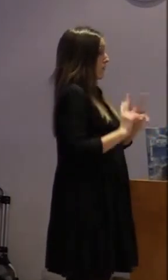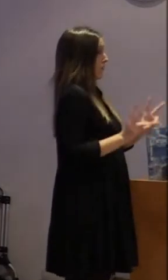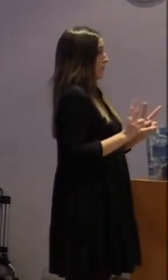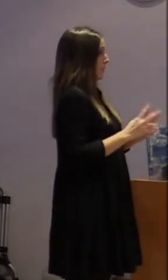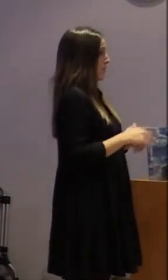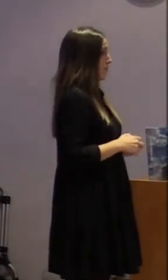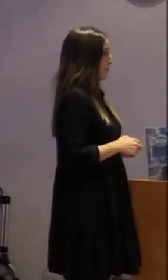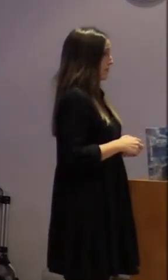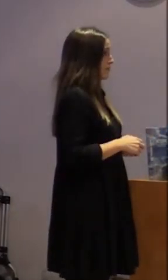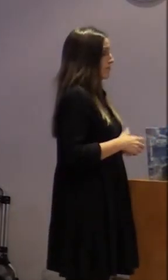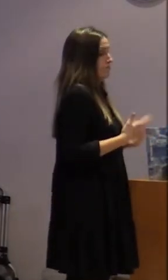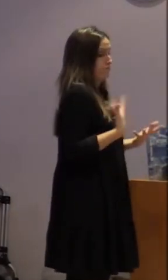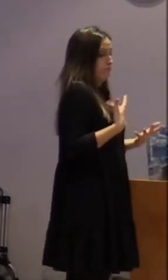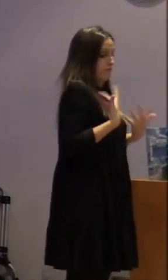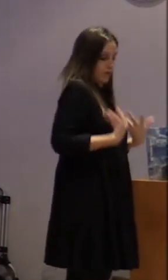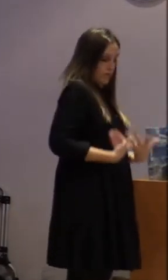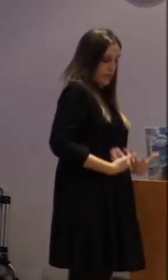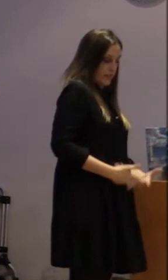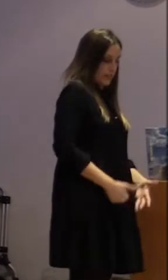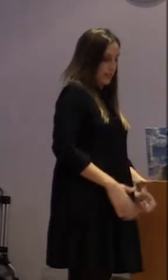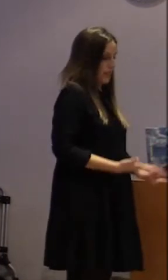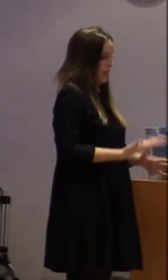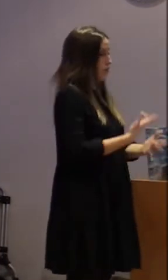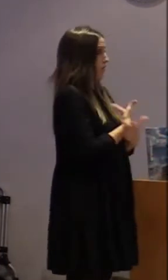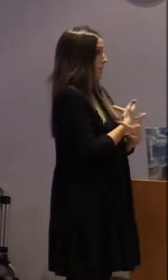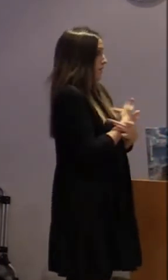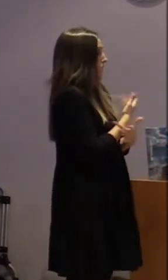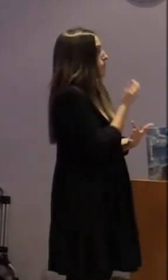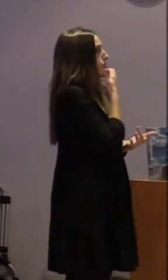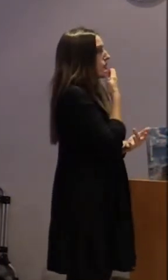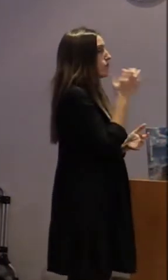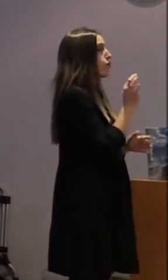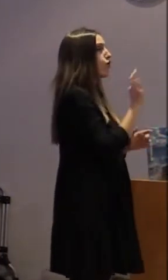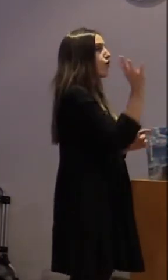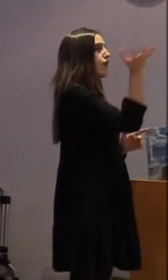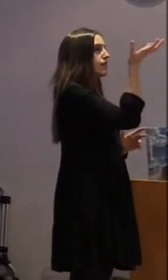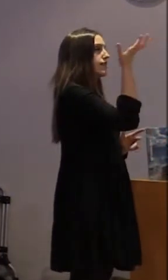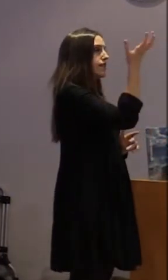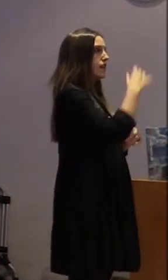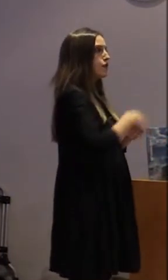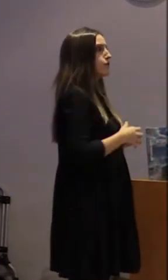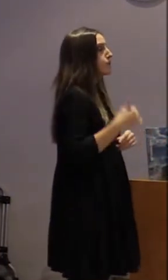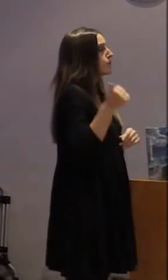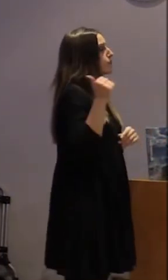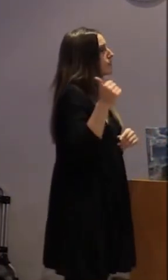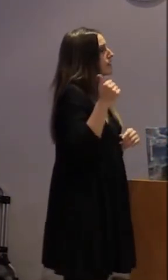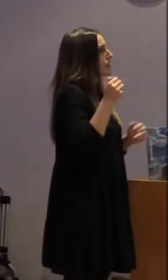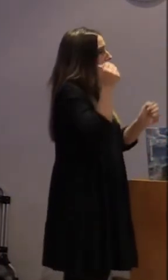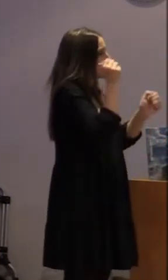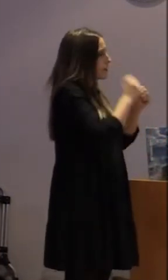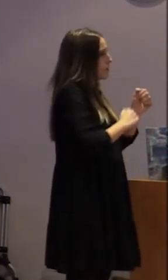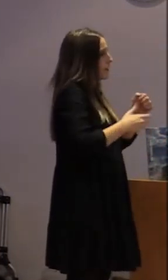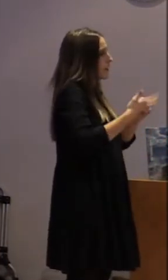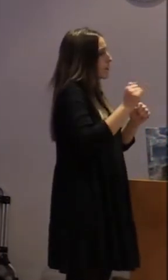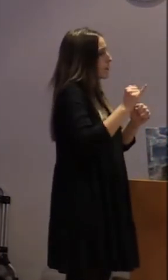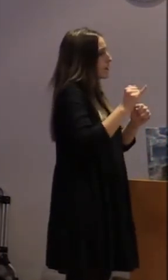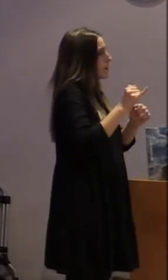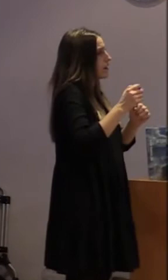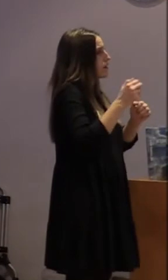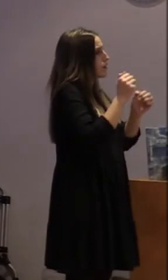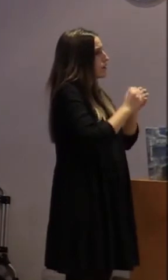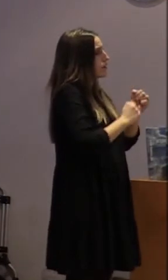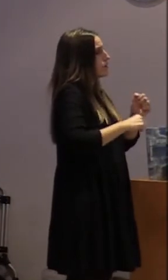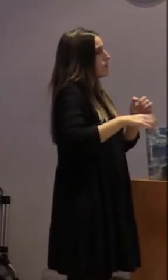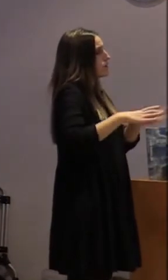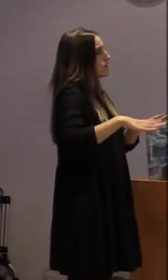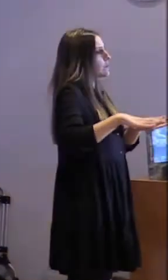en un traje de un santo o de una virgen o el cielo. Y esa piedra se traía de unas minas de la antigua Persia, donde